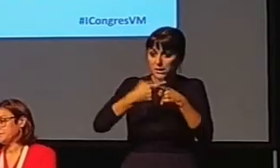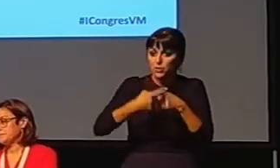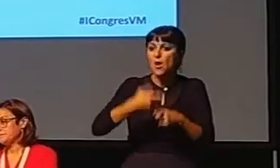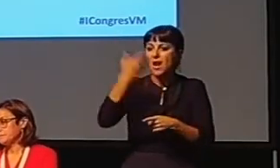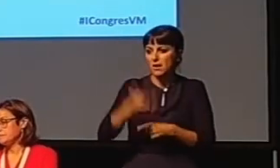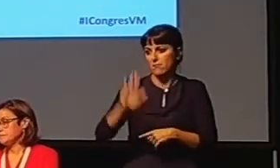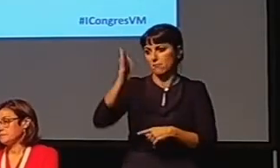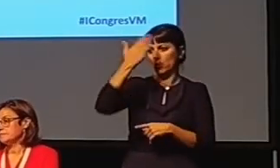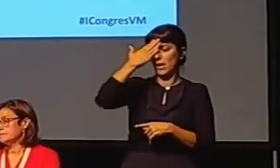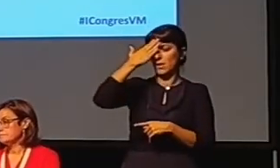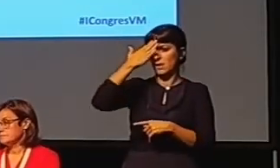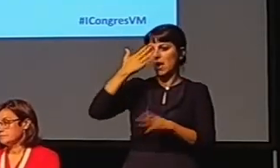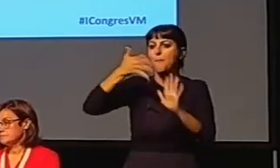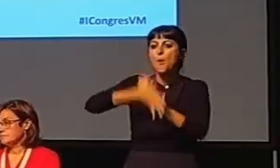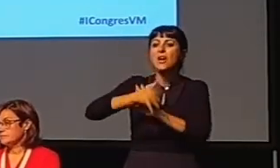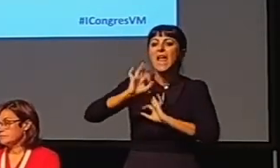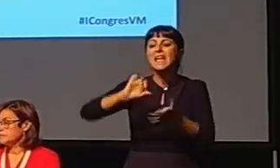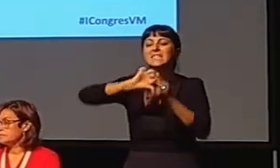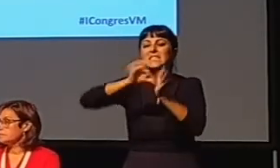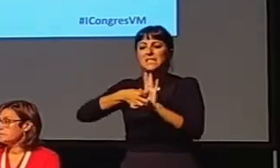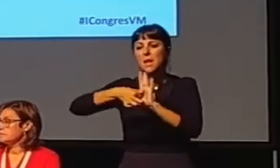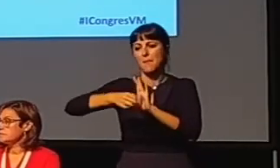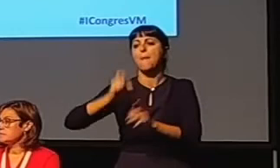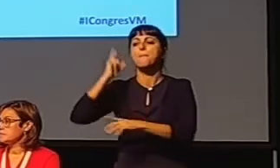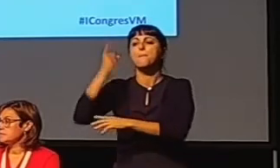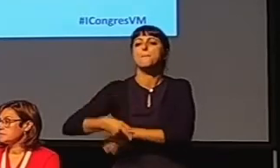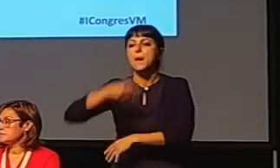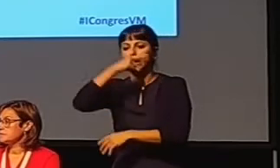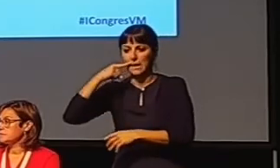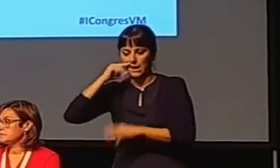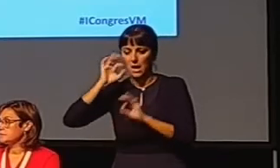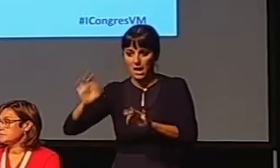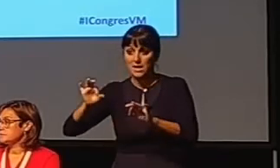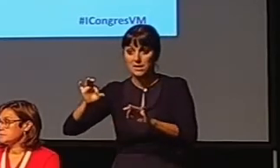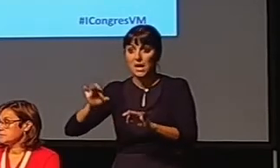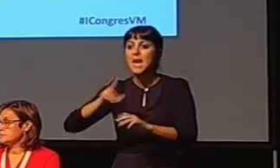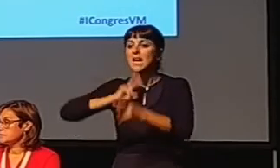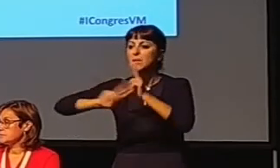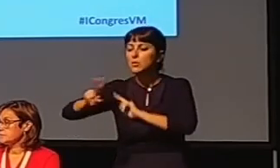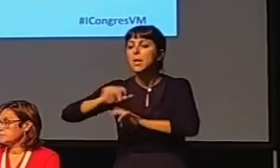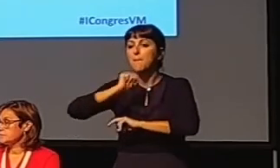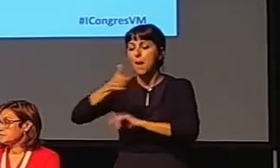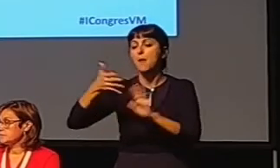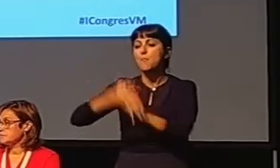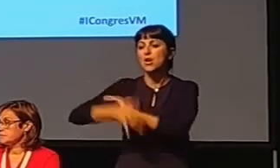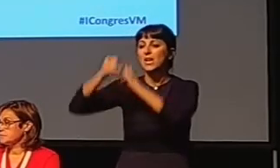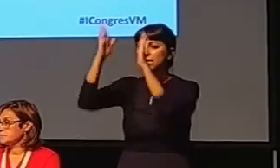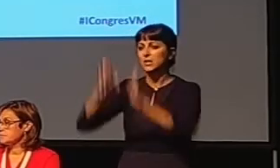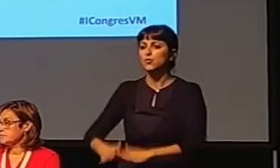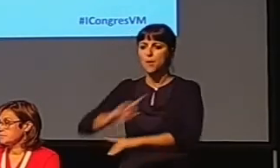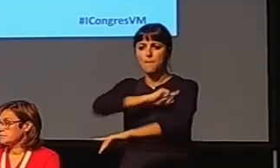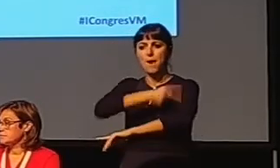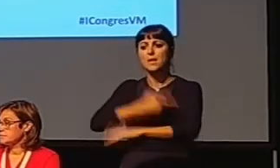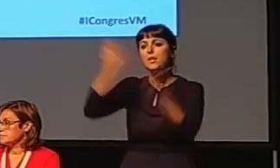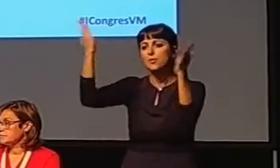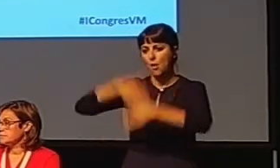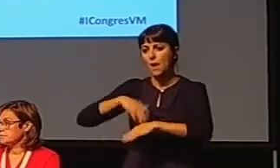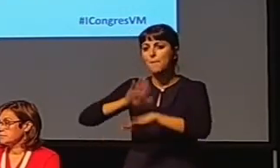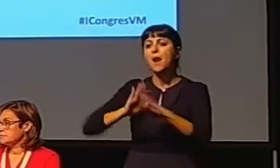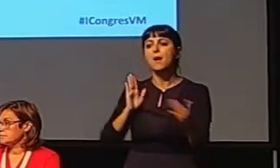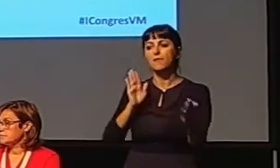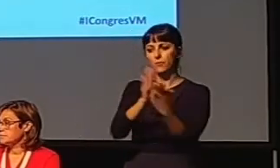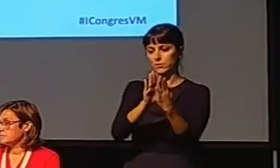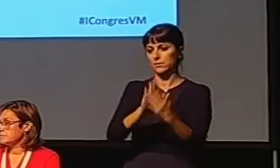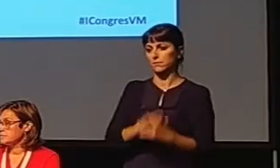la resposta està sent insuficient perquè les institucions no estan sent valentes realment per poder atacar això.